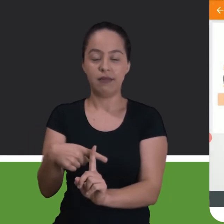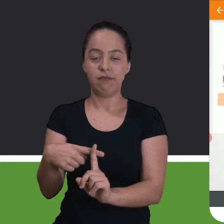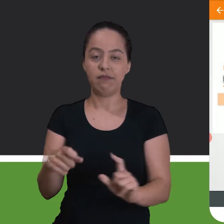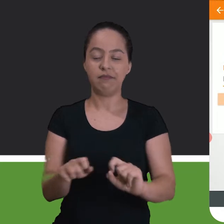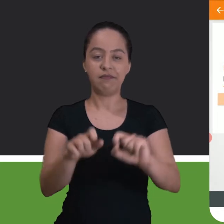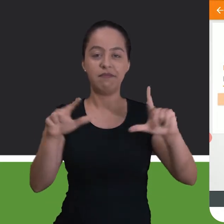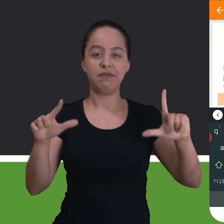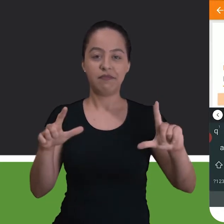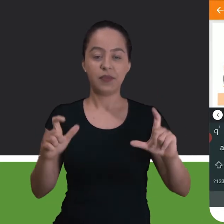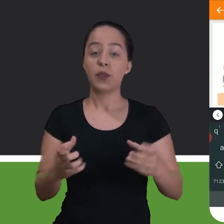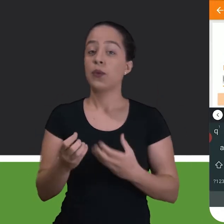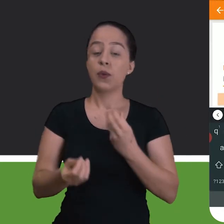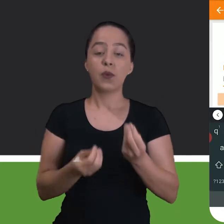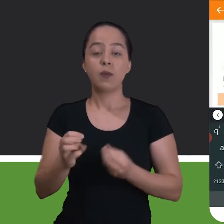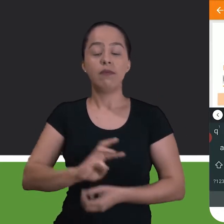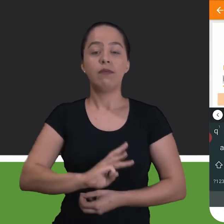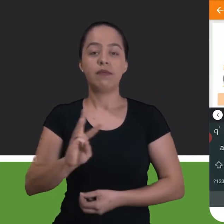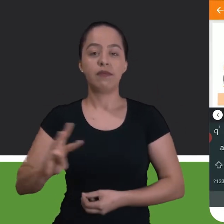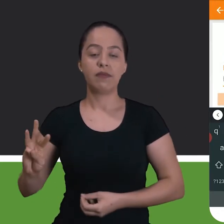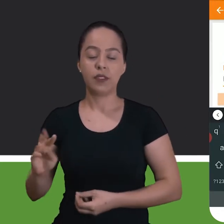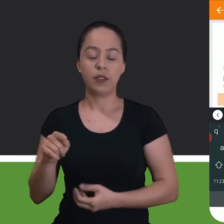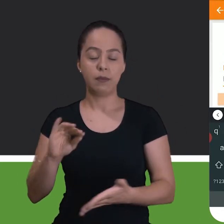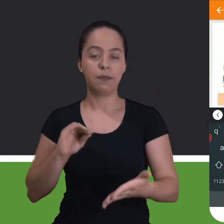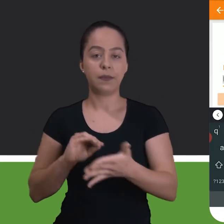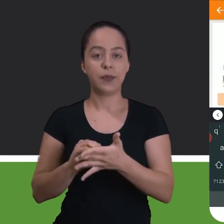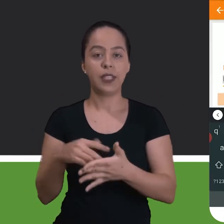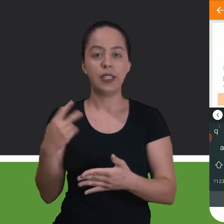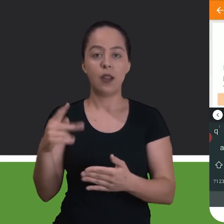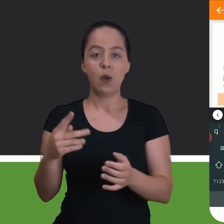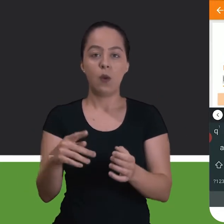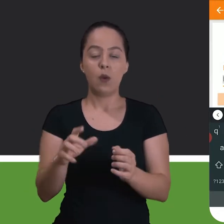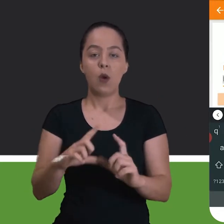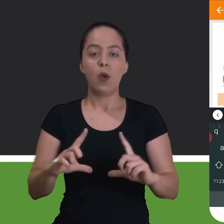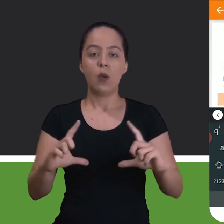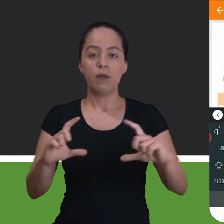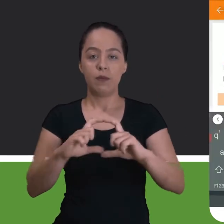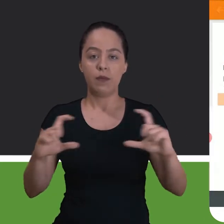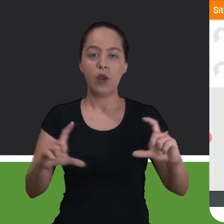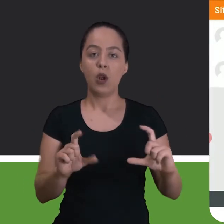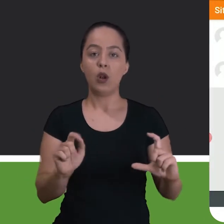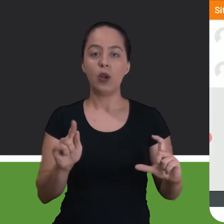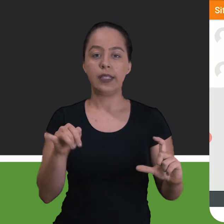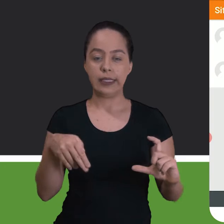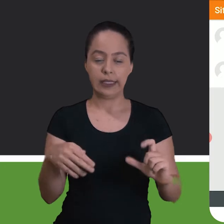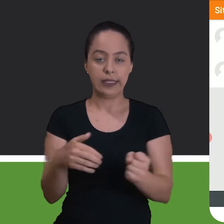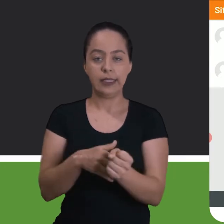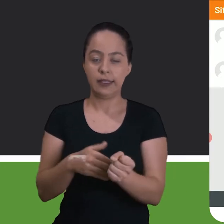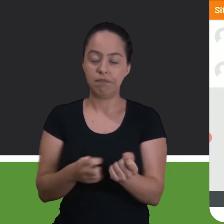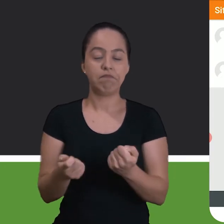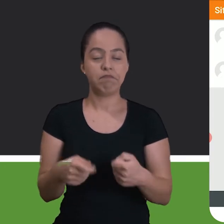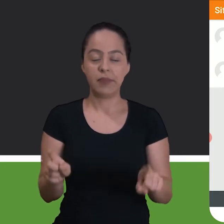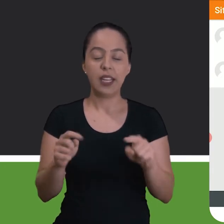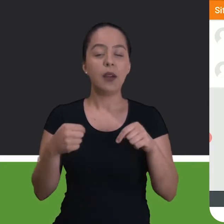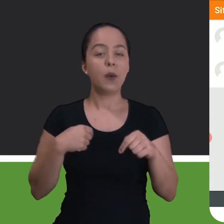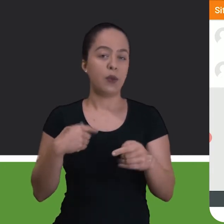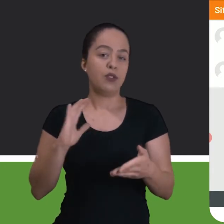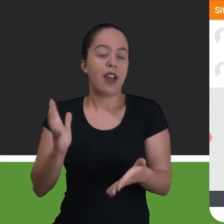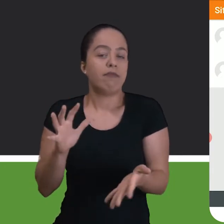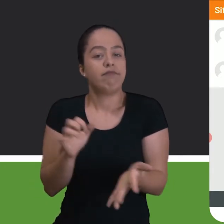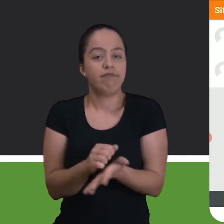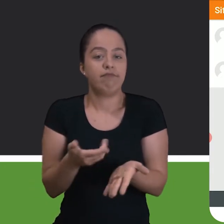né aí vai aparecer o endereço onde você coloca e depois você coloca o login e senha eu não vou colocar aqui porque a gente já bom